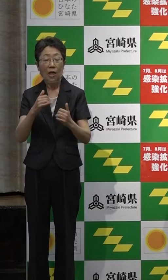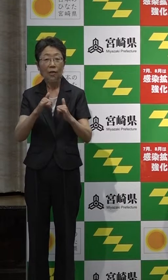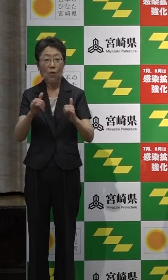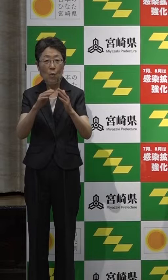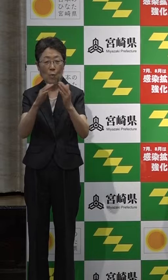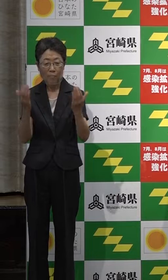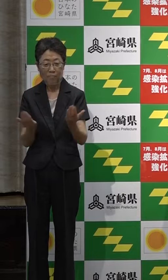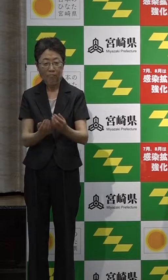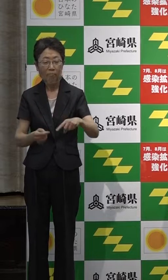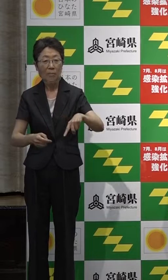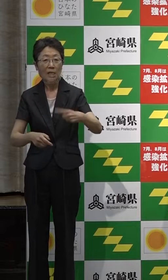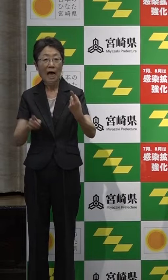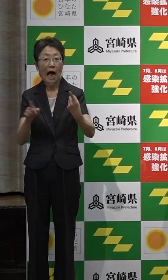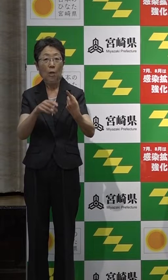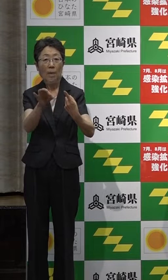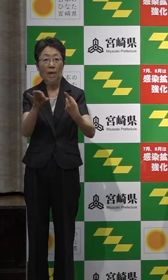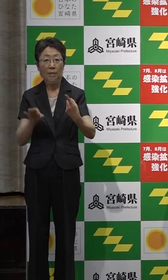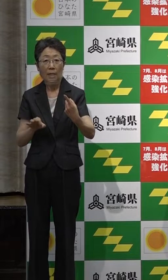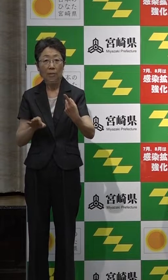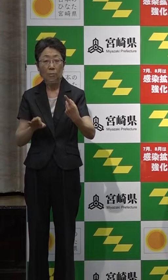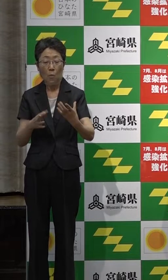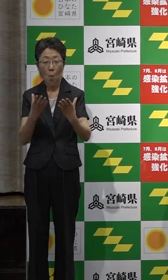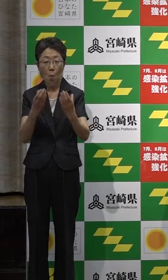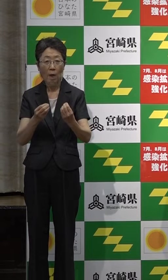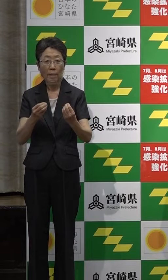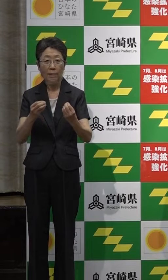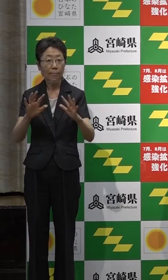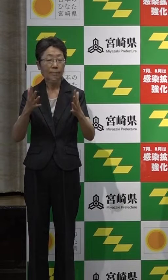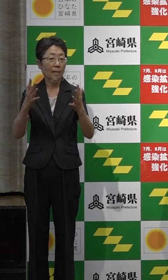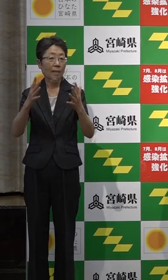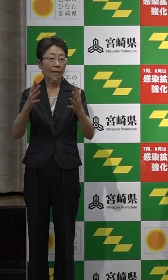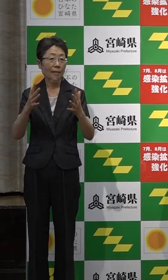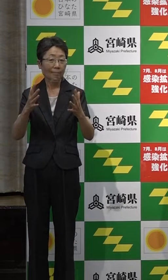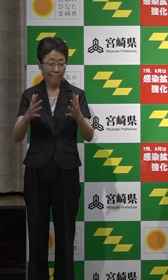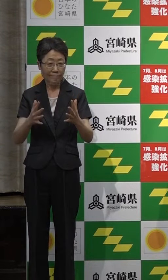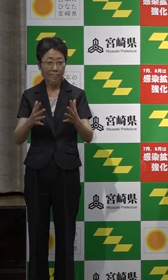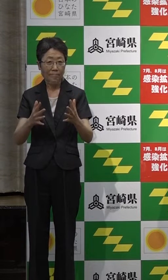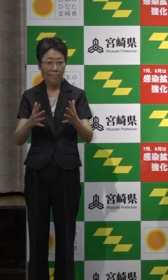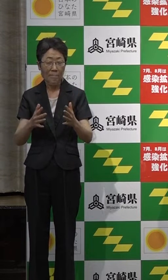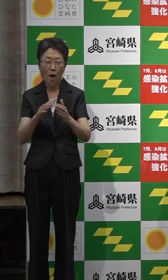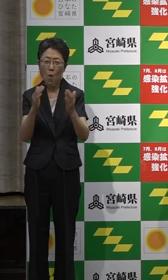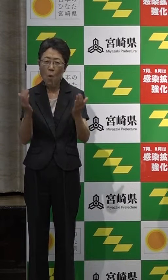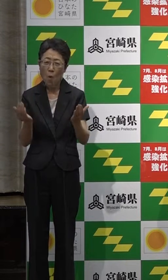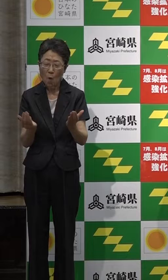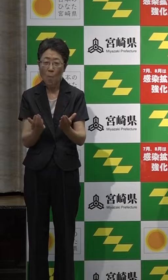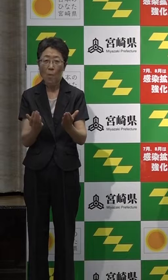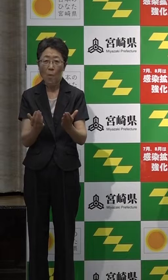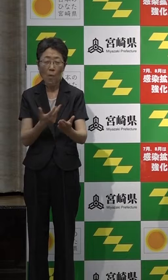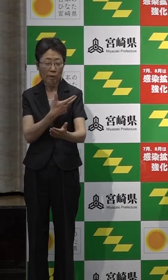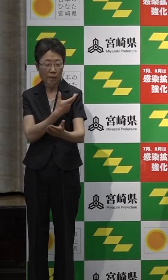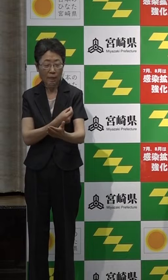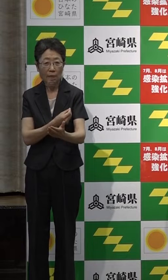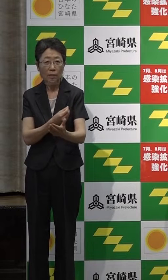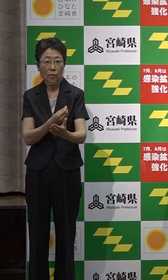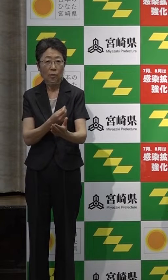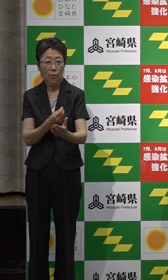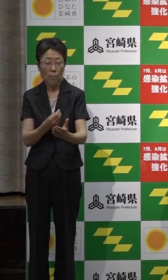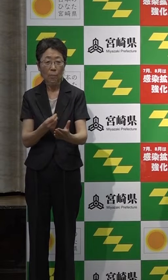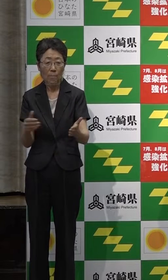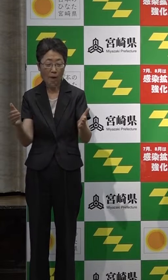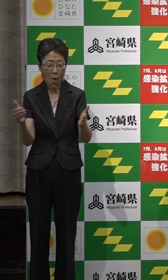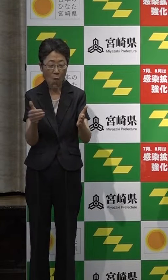った 100% 終わったということを申し上げているわけではありませんが、ほぼ終了しつつあるということと、それからそうですね、